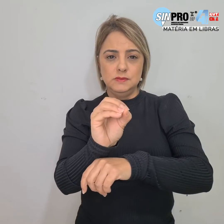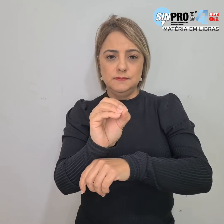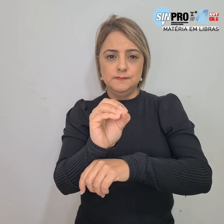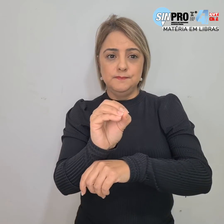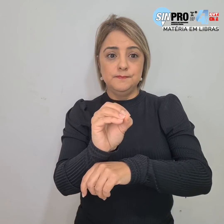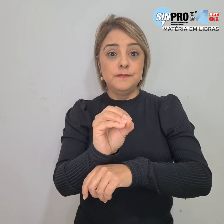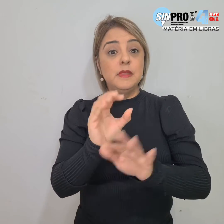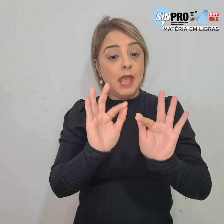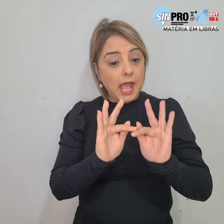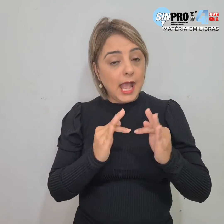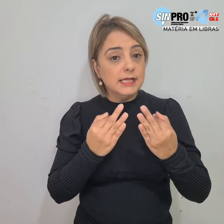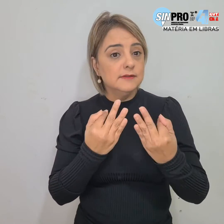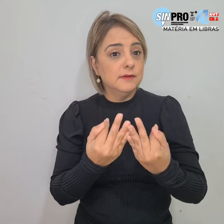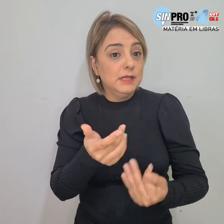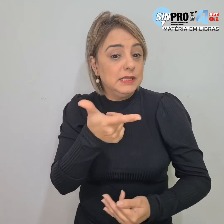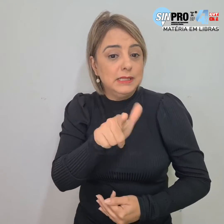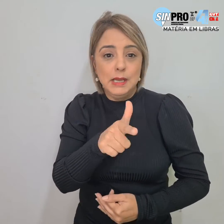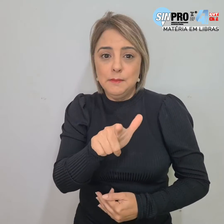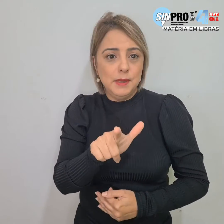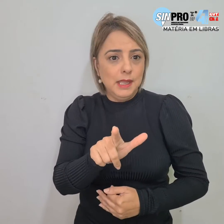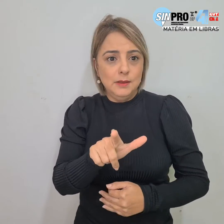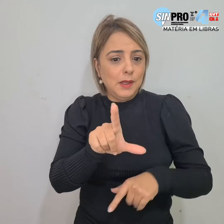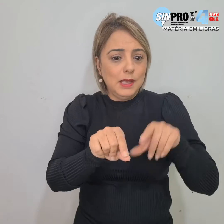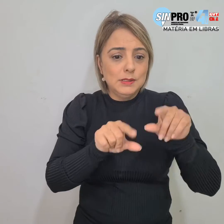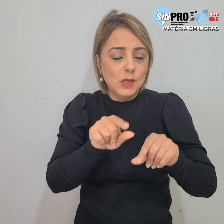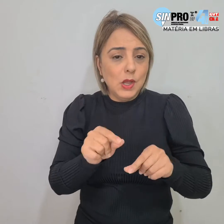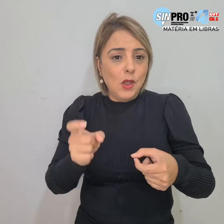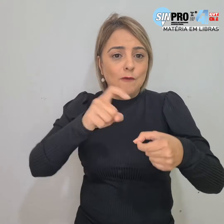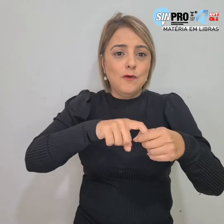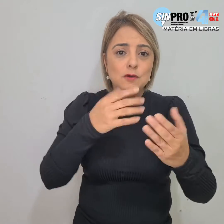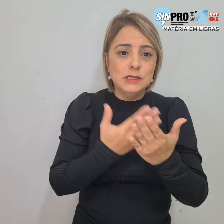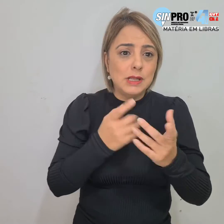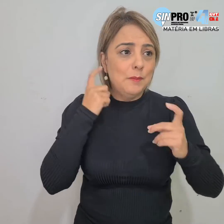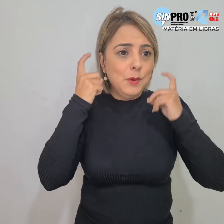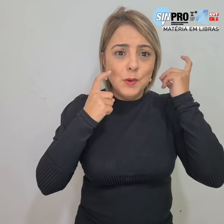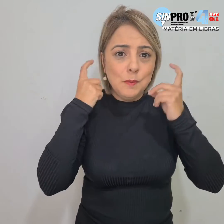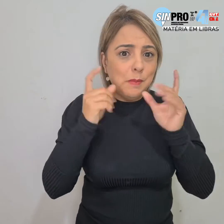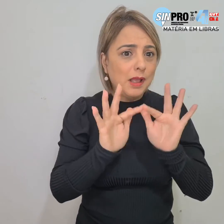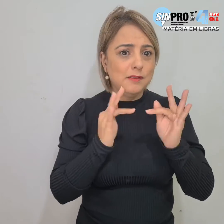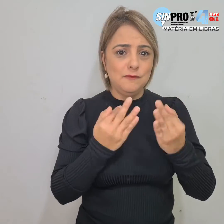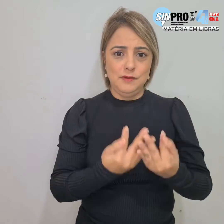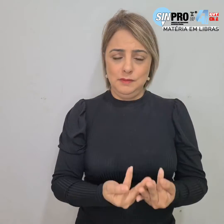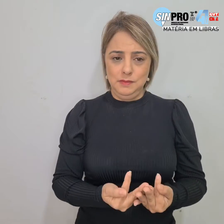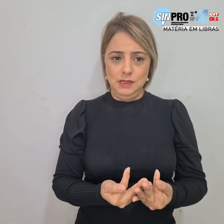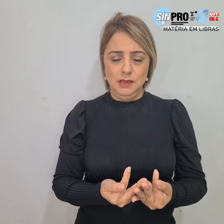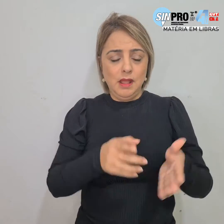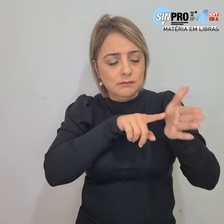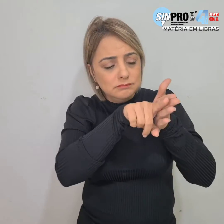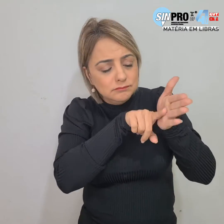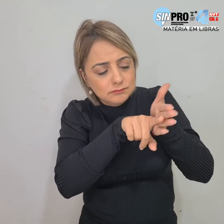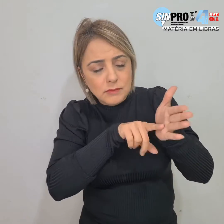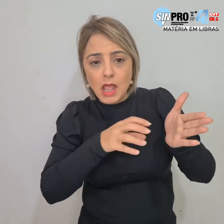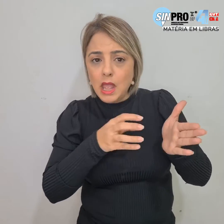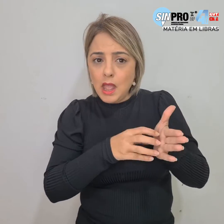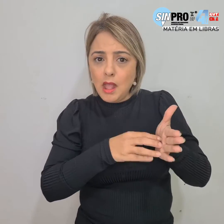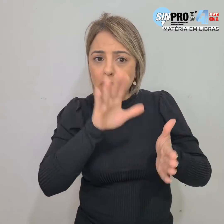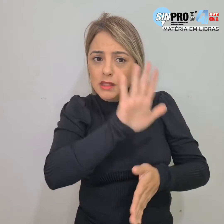há unanimidade quando o assunto é retomar as aulas. Dados da pesquisa nacional As Escolas Brasileiras no Contexto